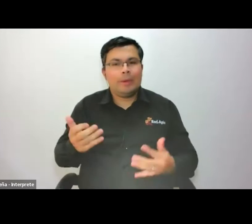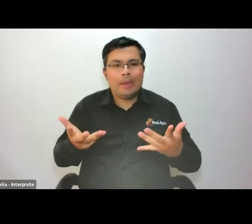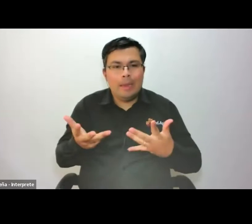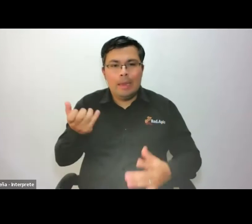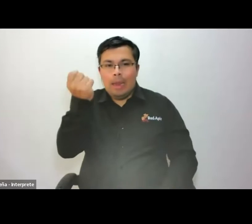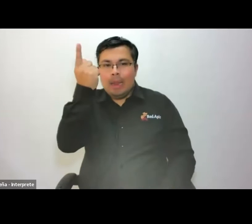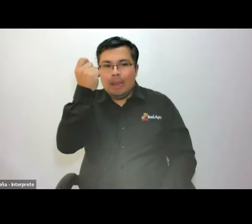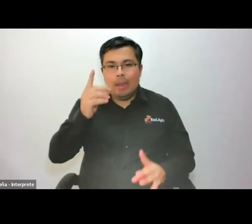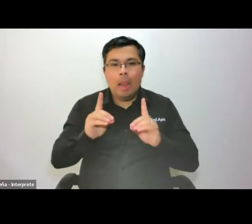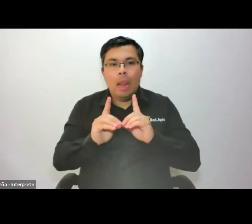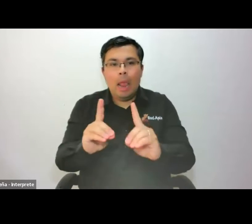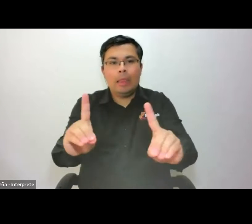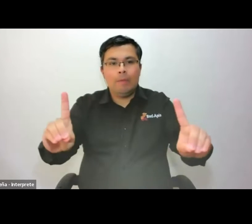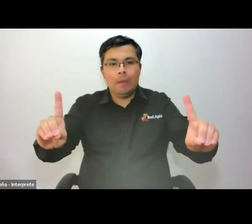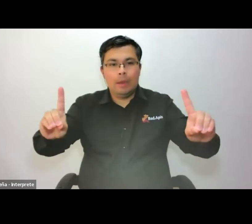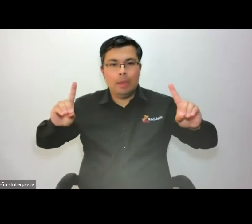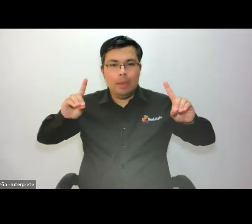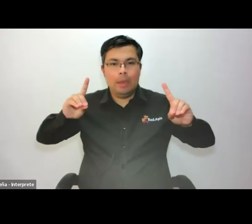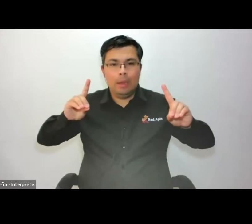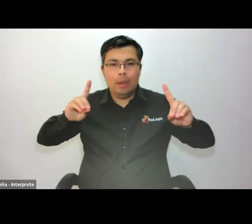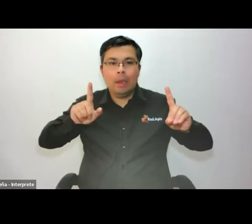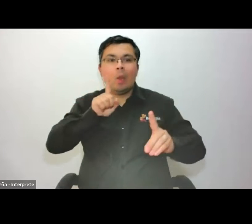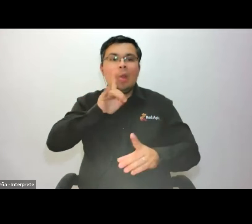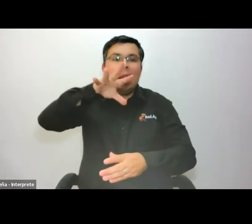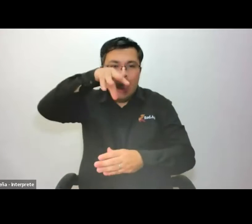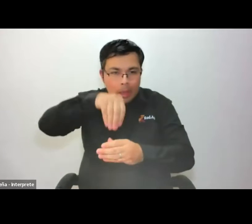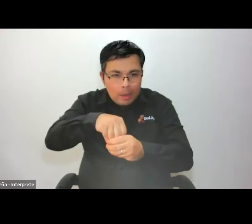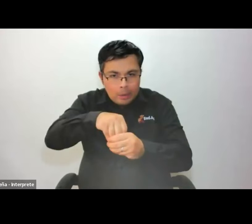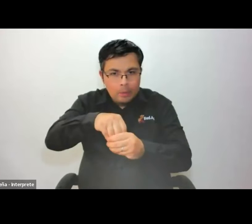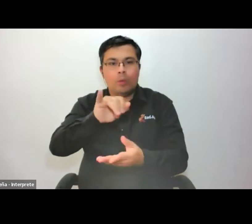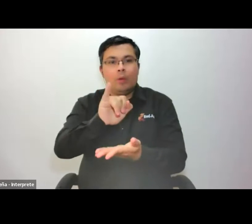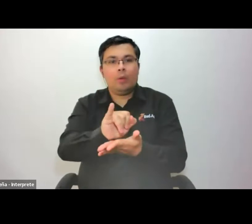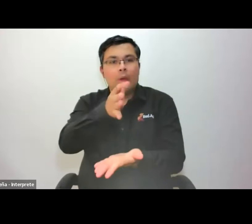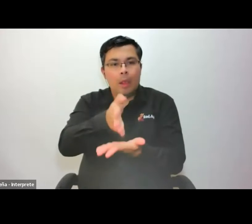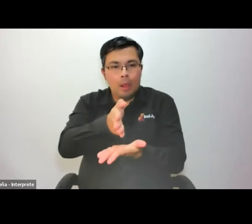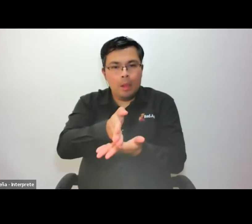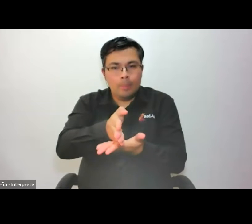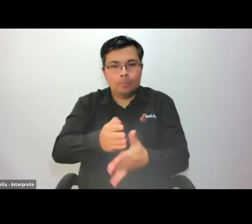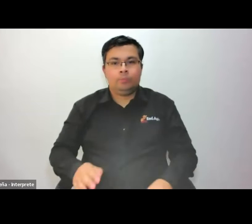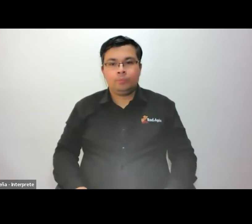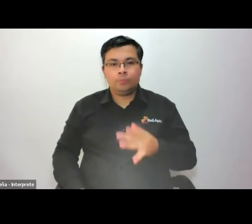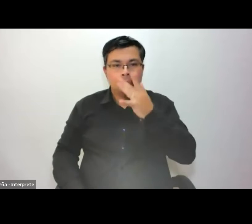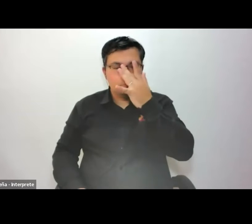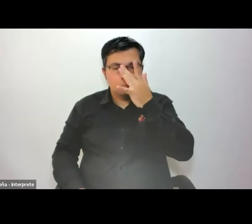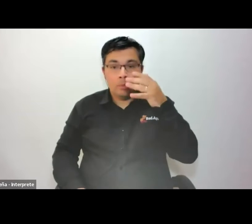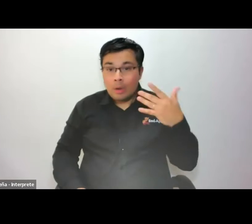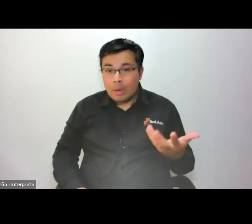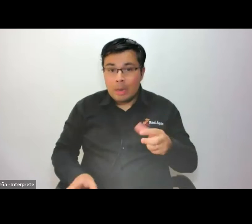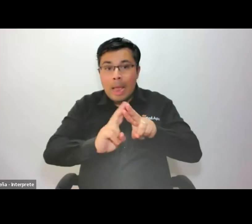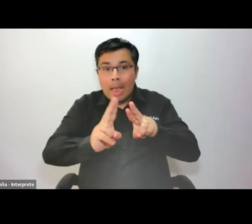diversidad que contiene el establecimiento educacional y hacer las adecuaciones que correspondan en base precisamente a la